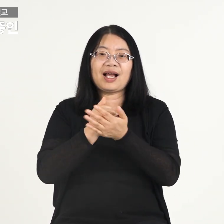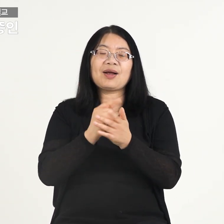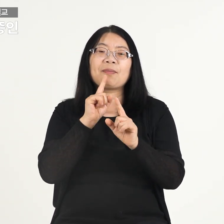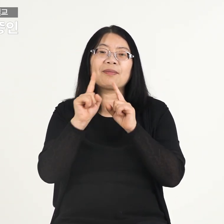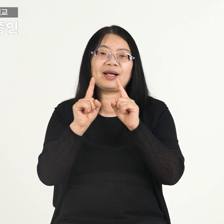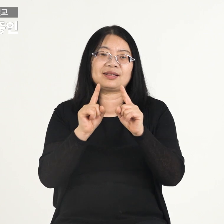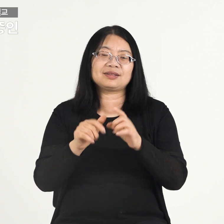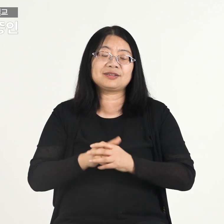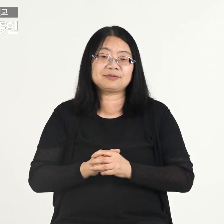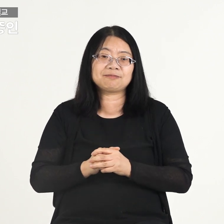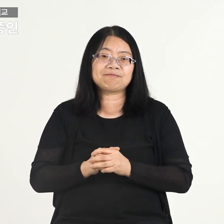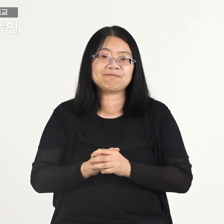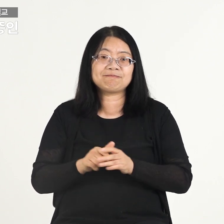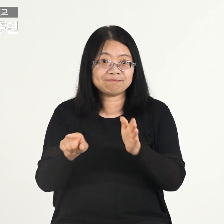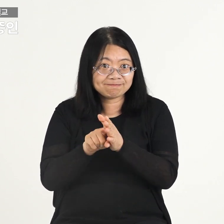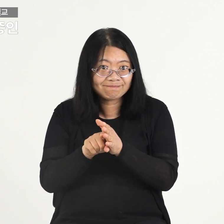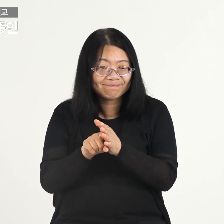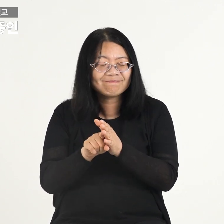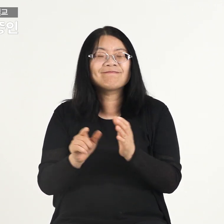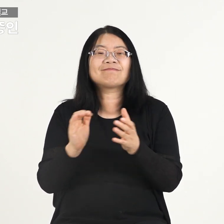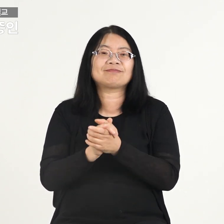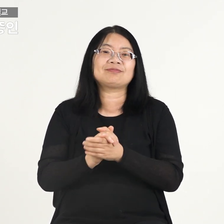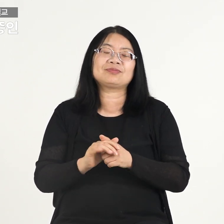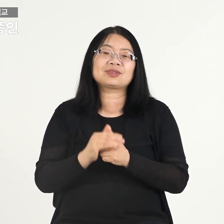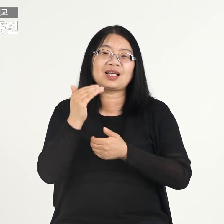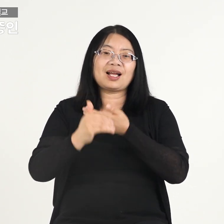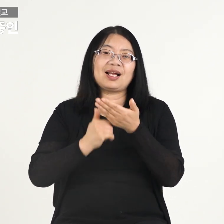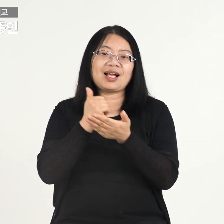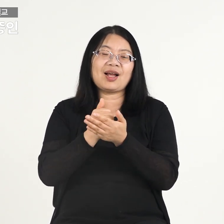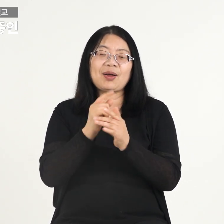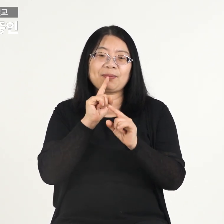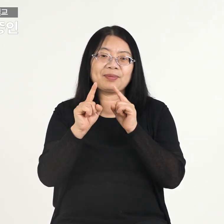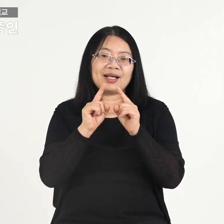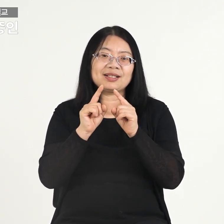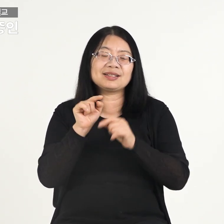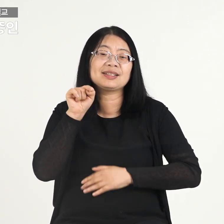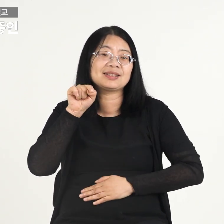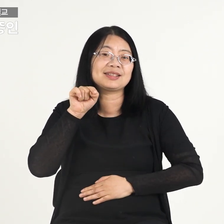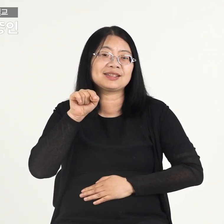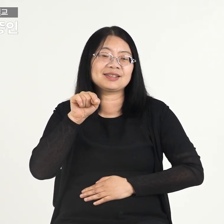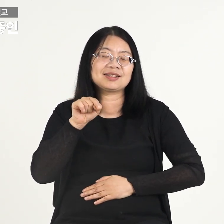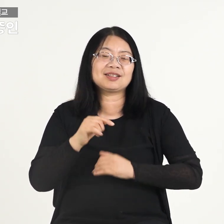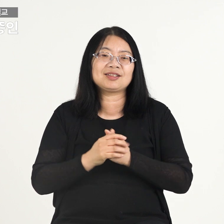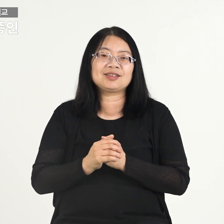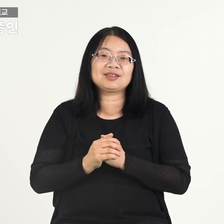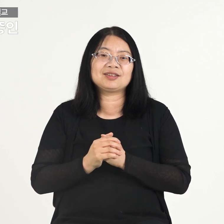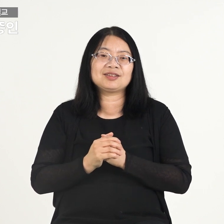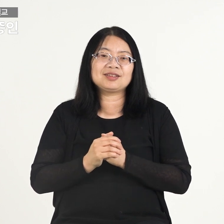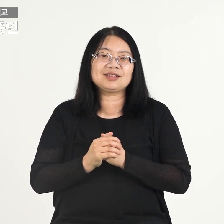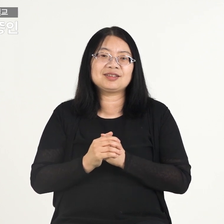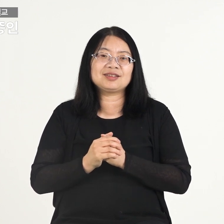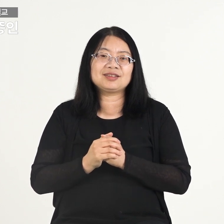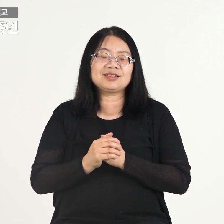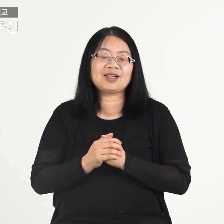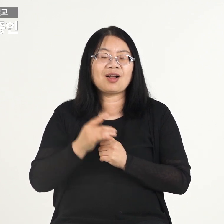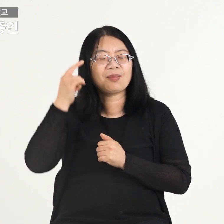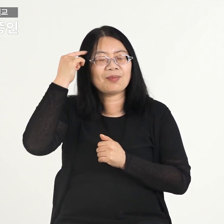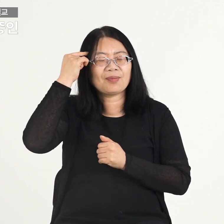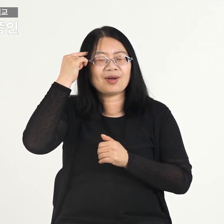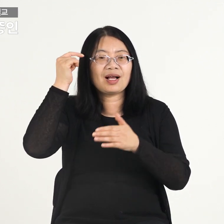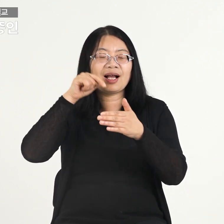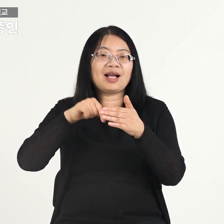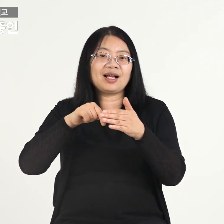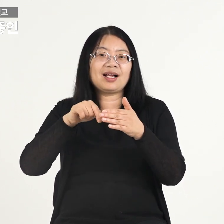말씀. 믿습니까? 이 하나님의 말씀이라는 사실을 여러분들이 머릿속에